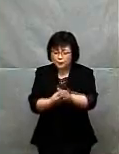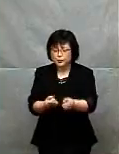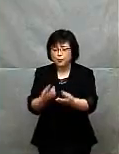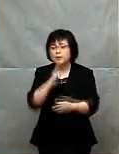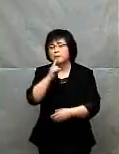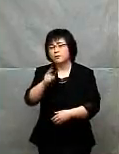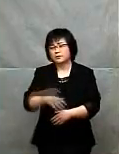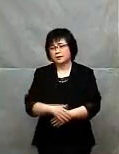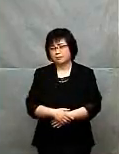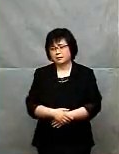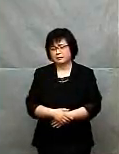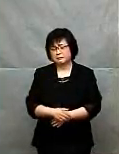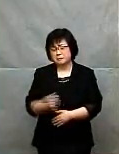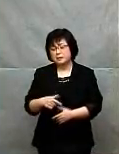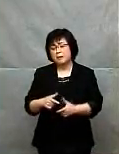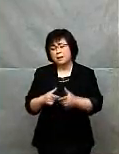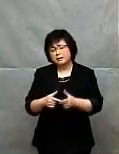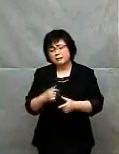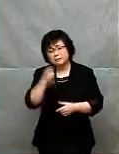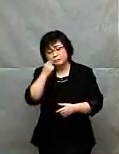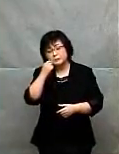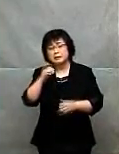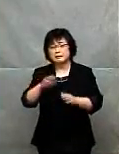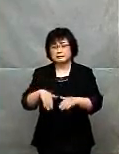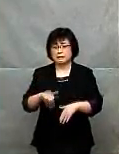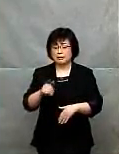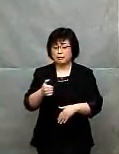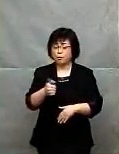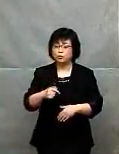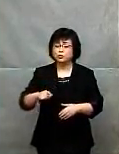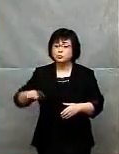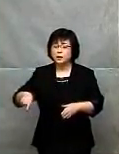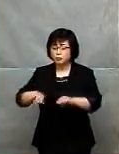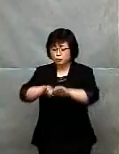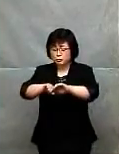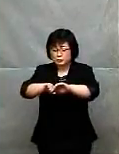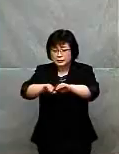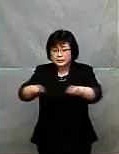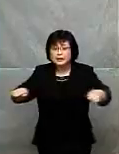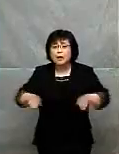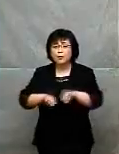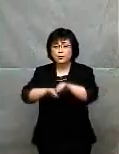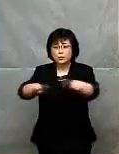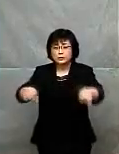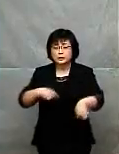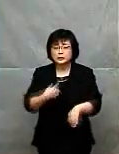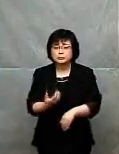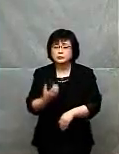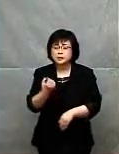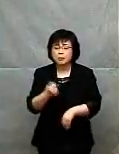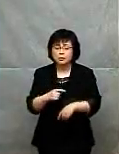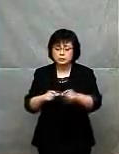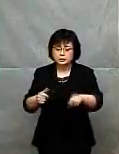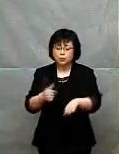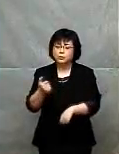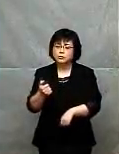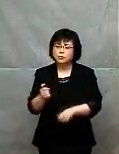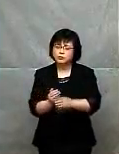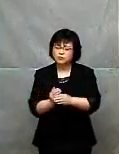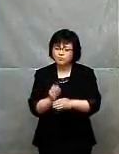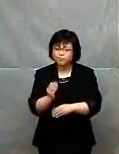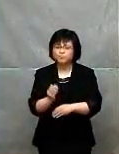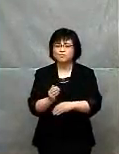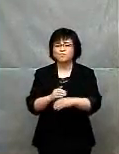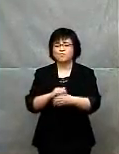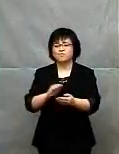またメダルには届きませんでしたが、50メートル平泳ぎでは 自身が持つ日本記録を更新したほ